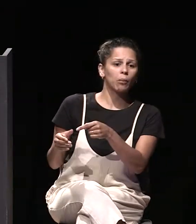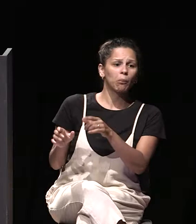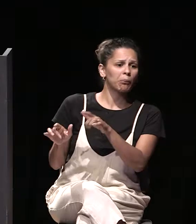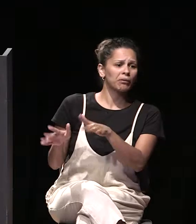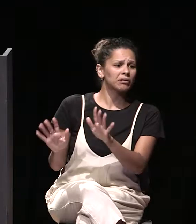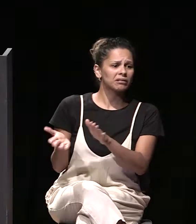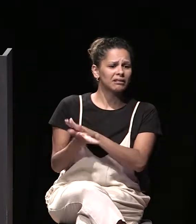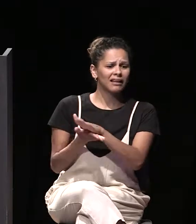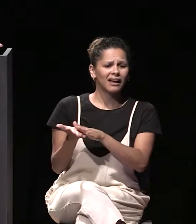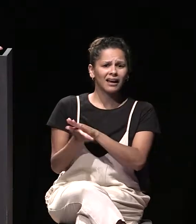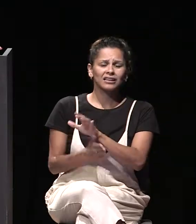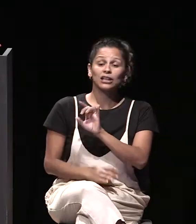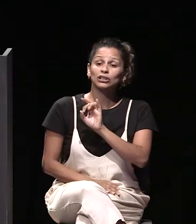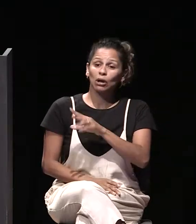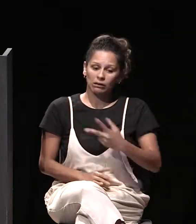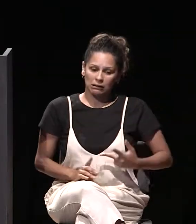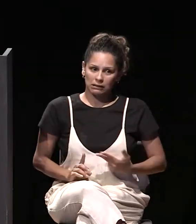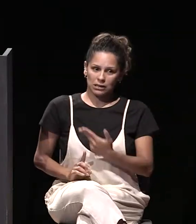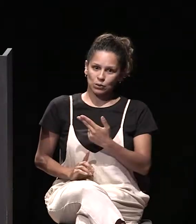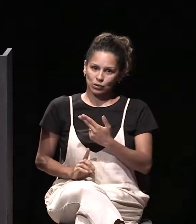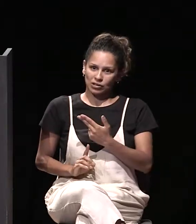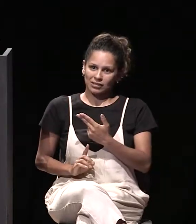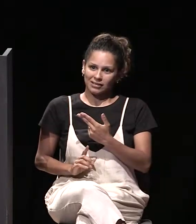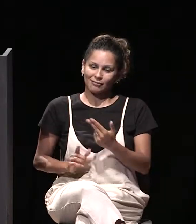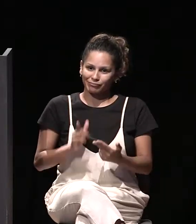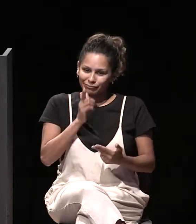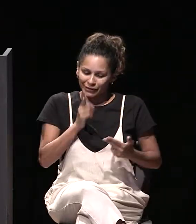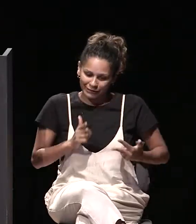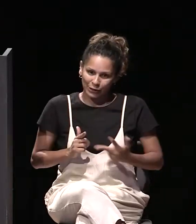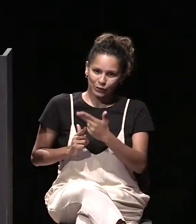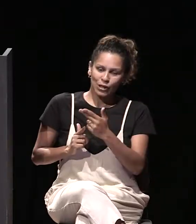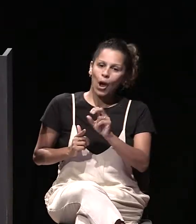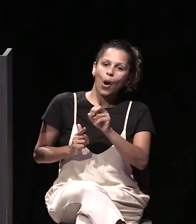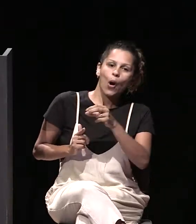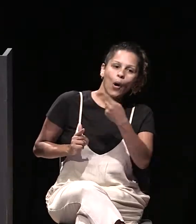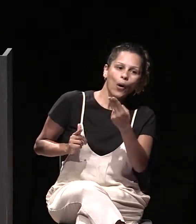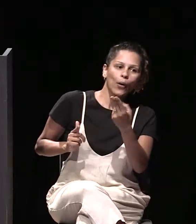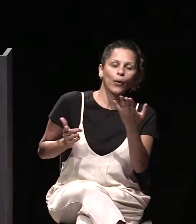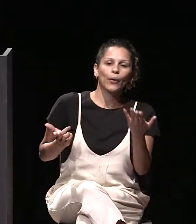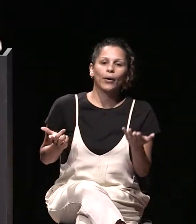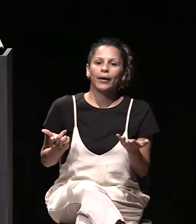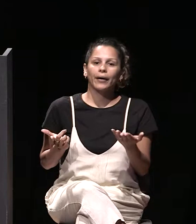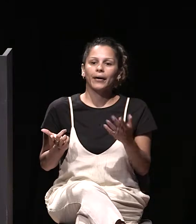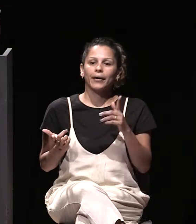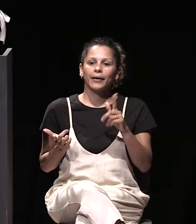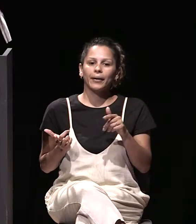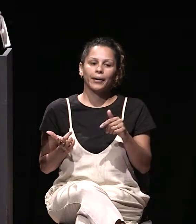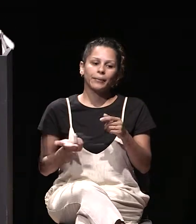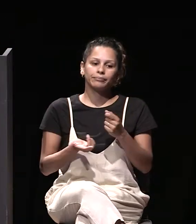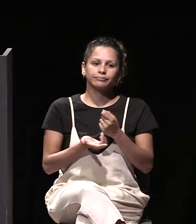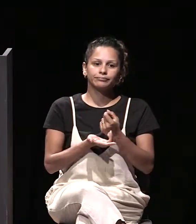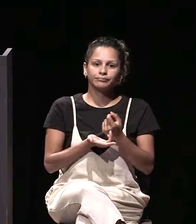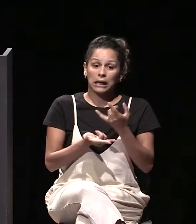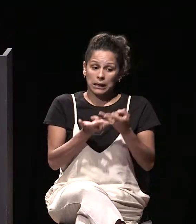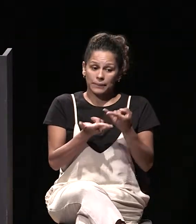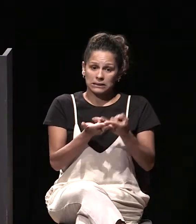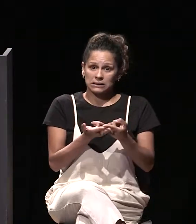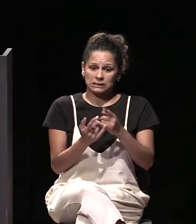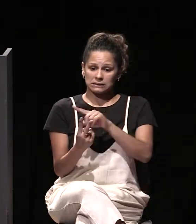ou a vasectomia. Não existem mais métodos para homens. Então, essa cultura machista que